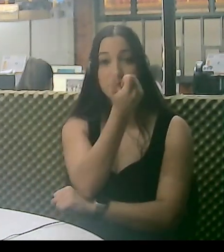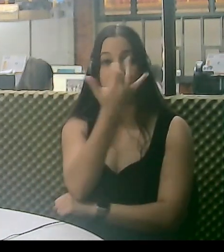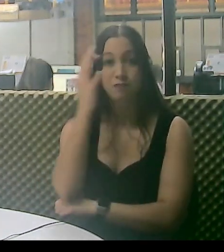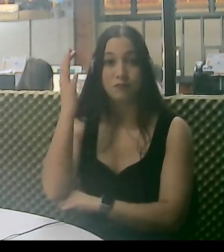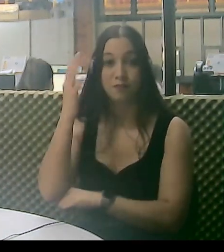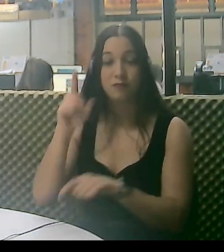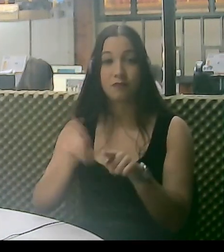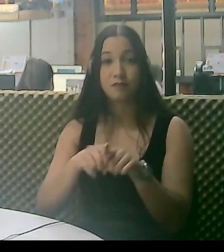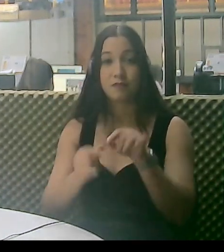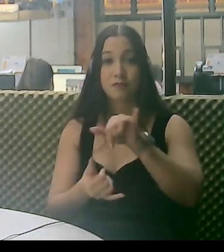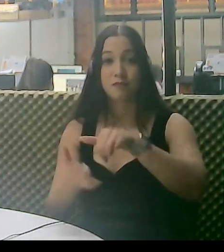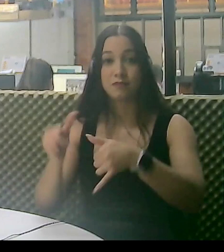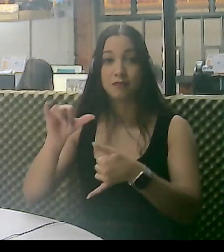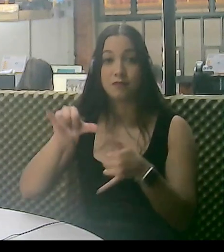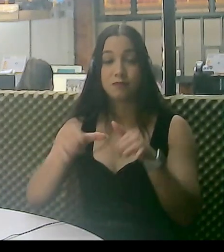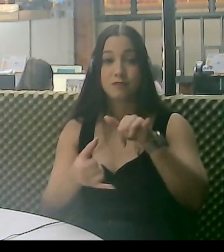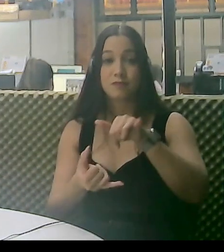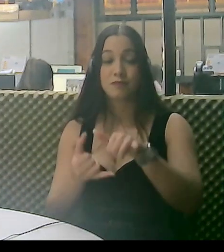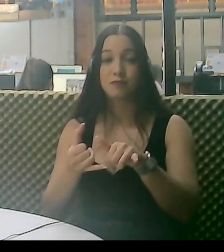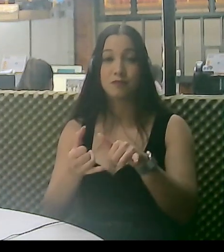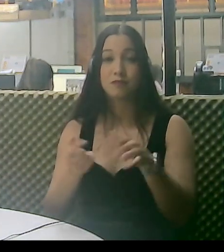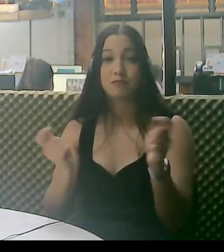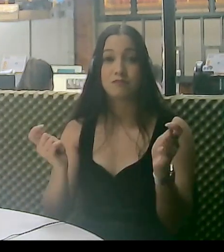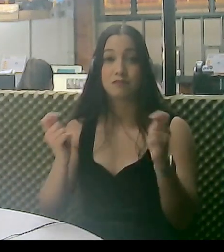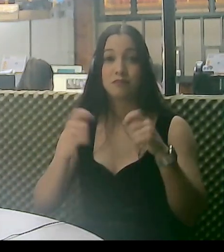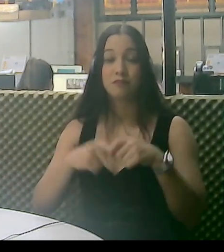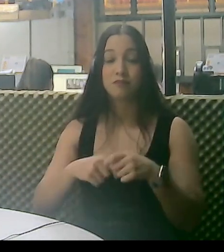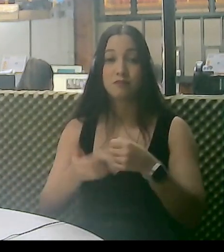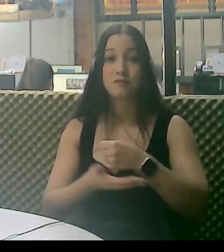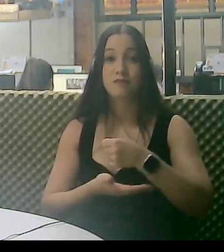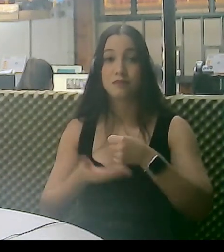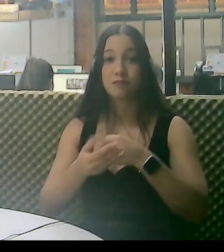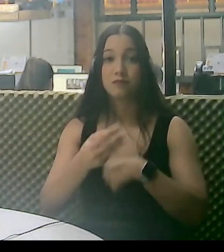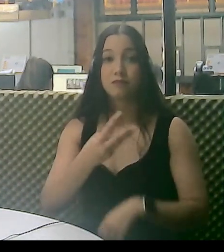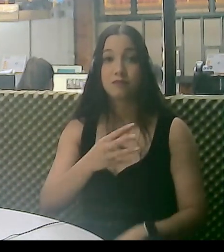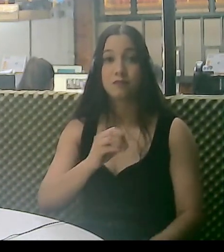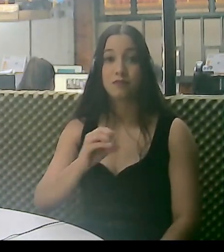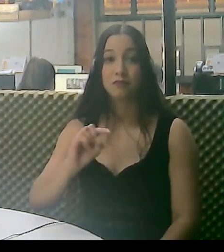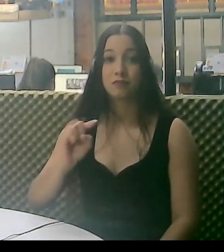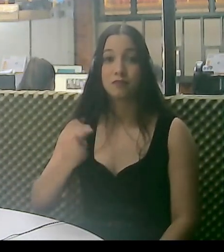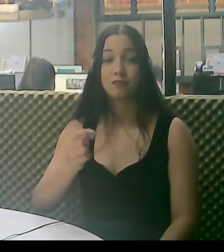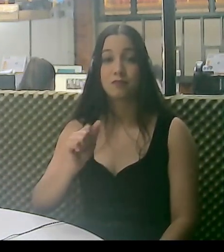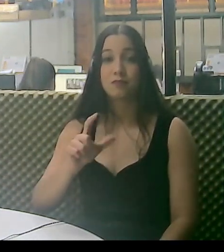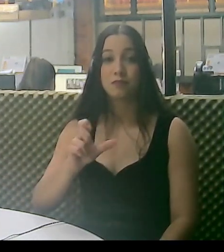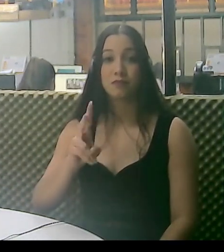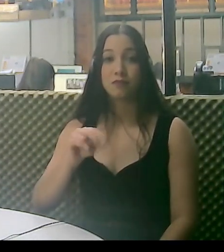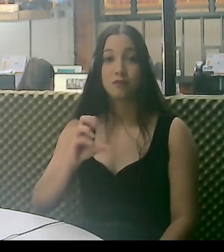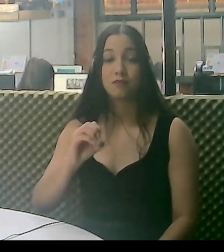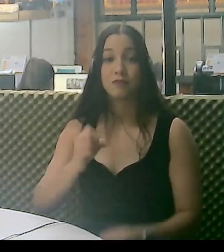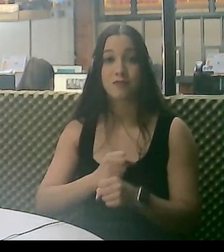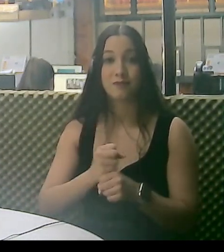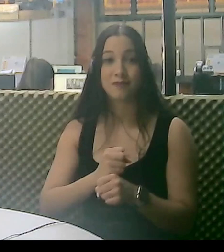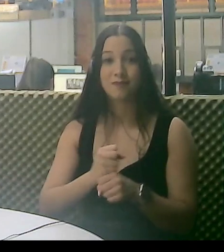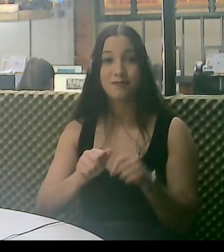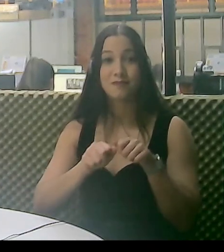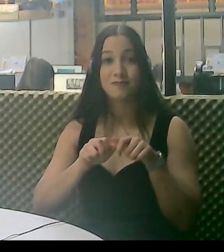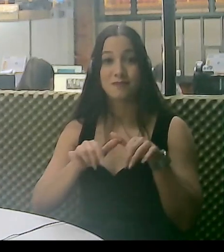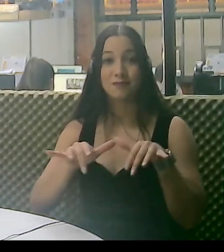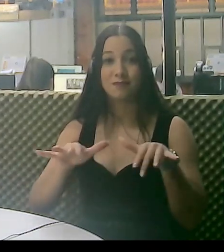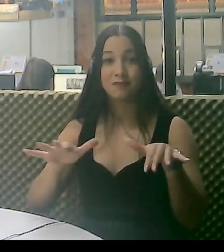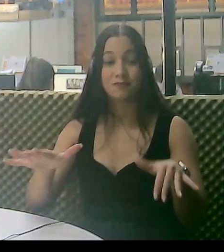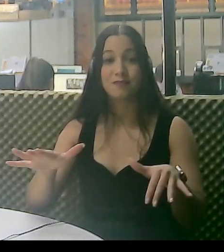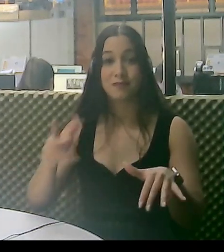de um laboratório de alevinagem com capacidade mínima de 300 mil alevinos por ano, para distribuição a